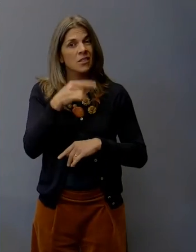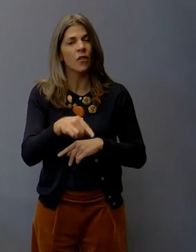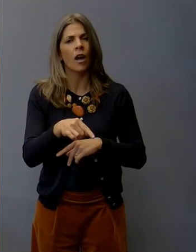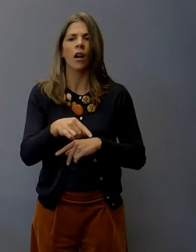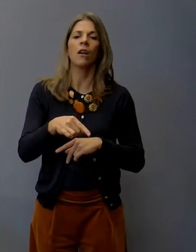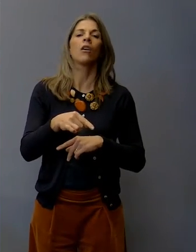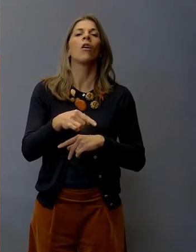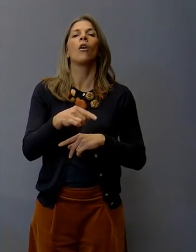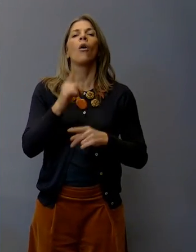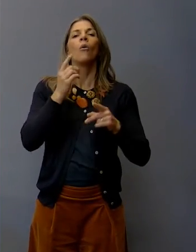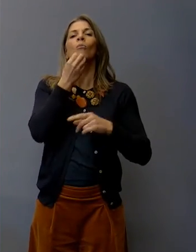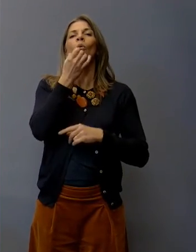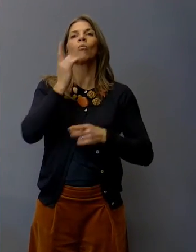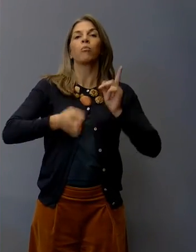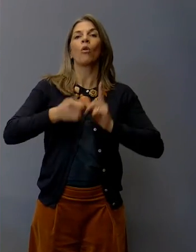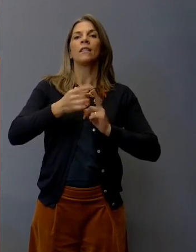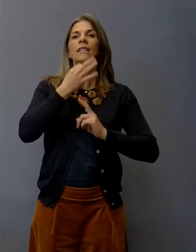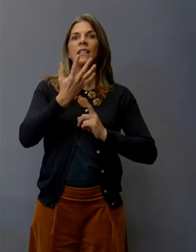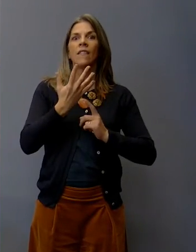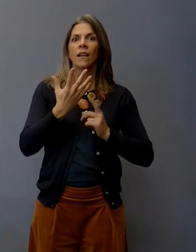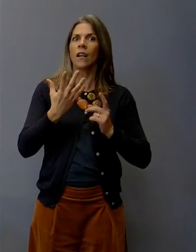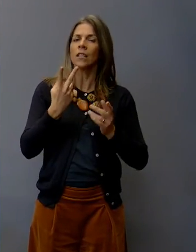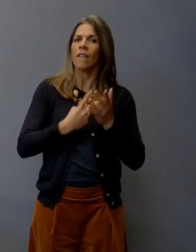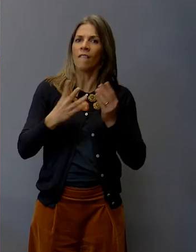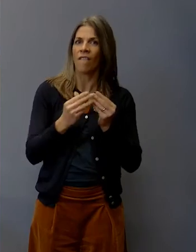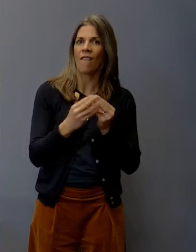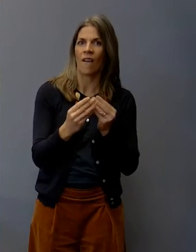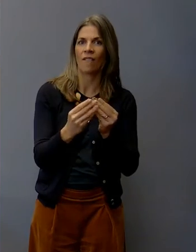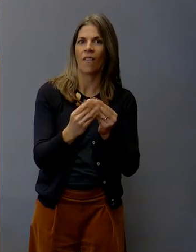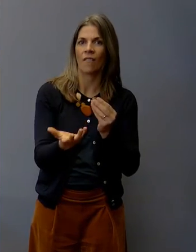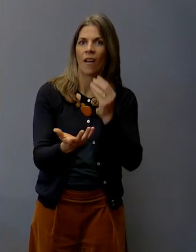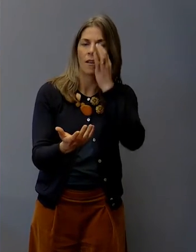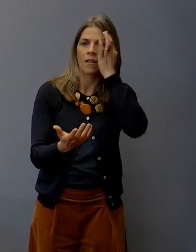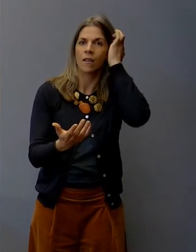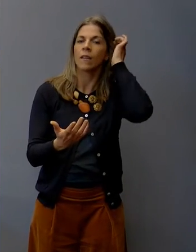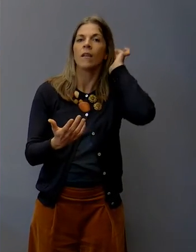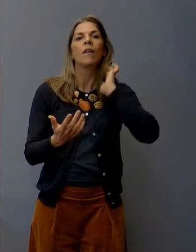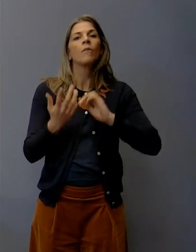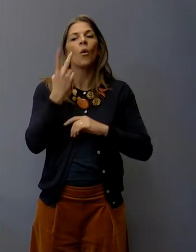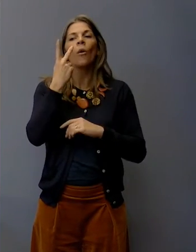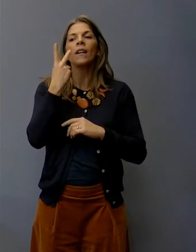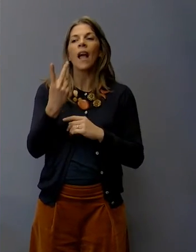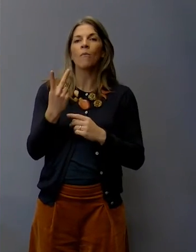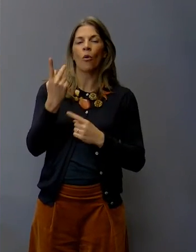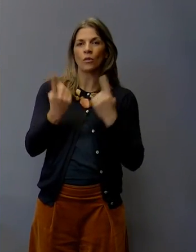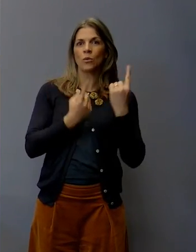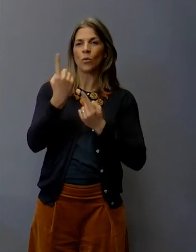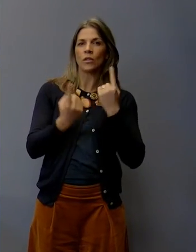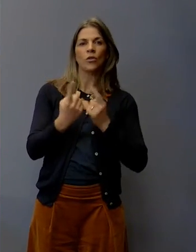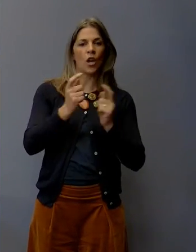favore guardiamo quindi delle realtà commerciali per i quali questa giunta si sta